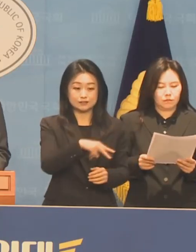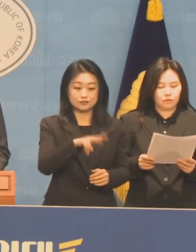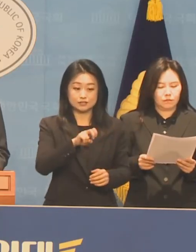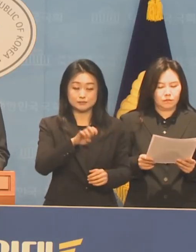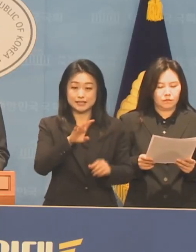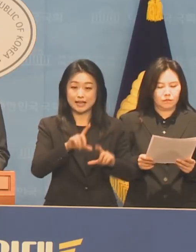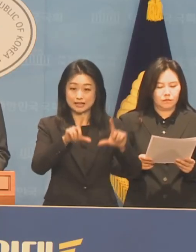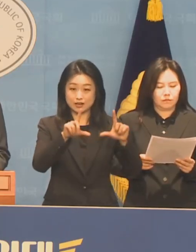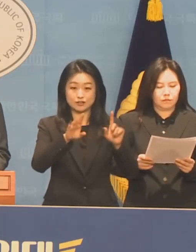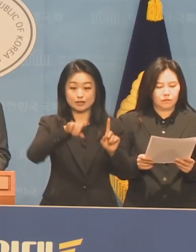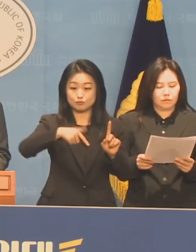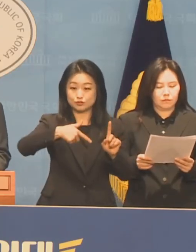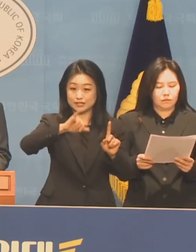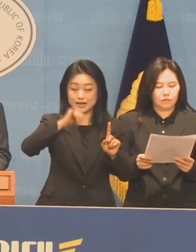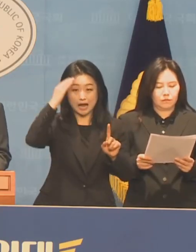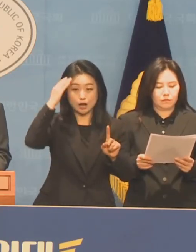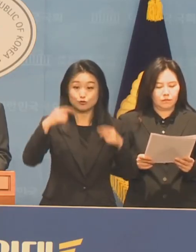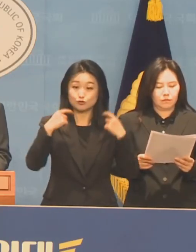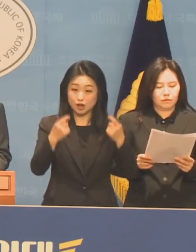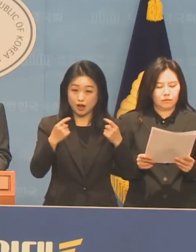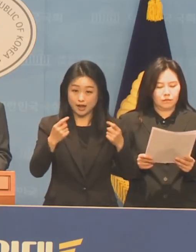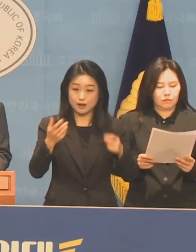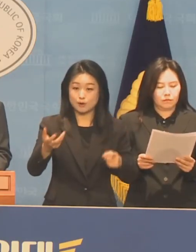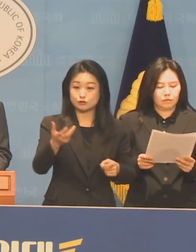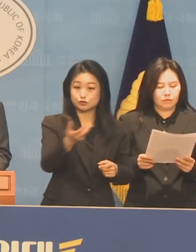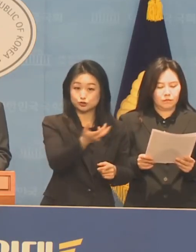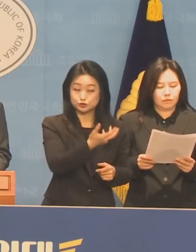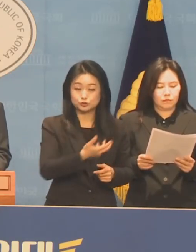2024년 1분기 국내 여행 횟수는